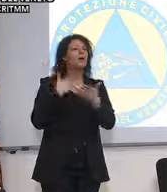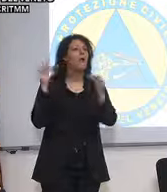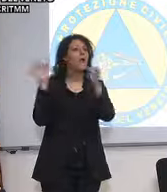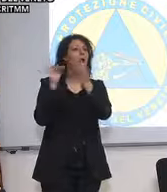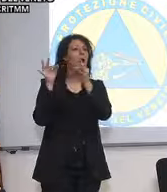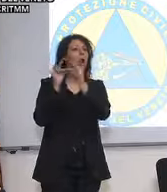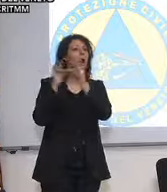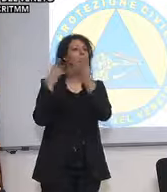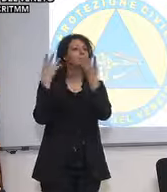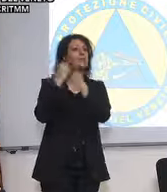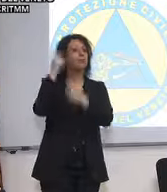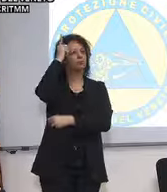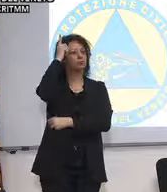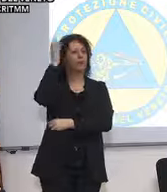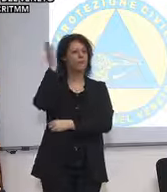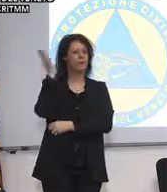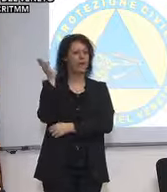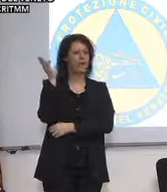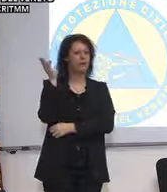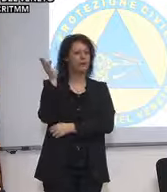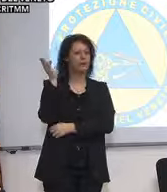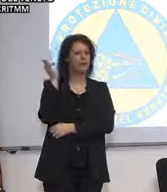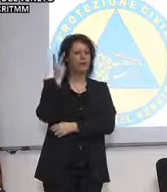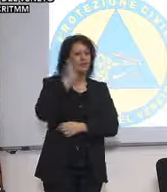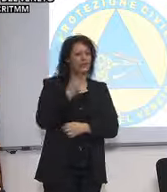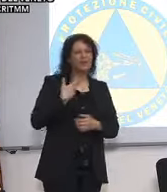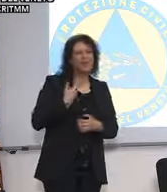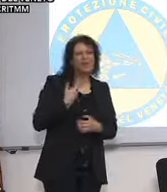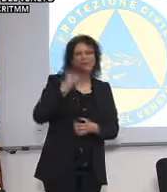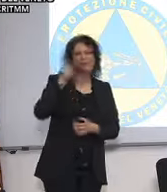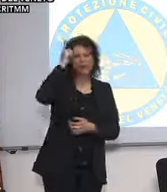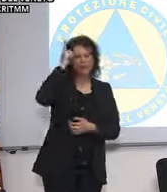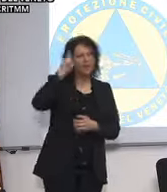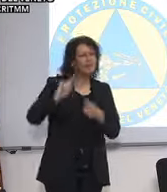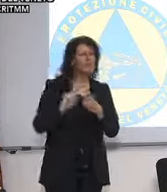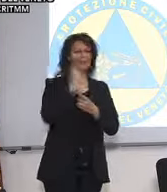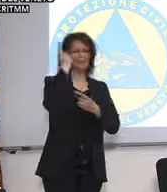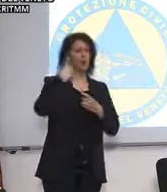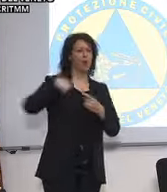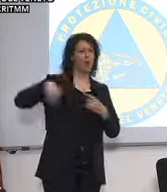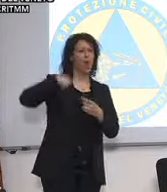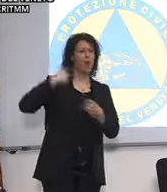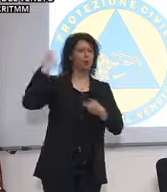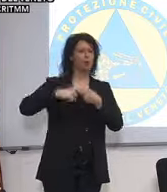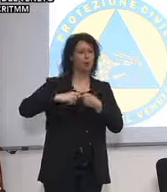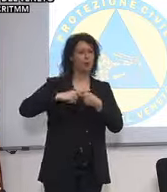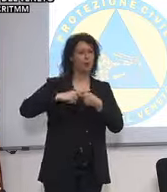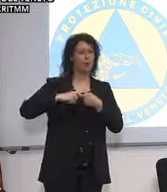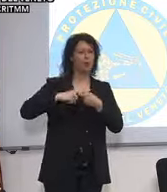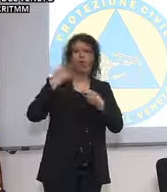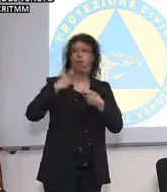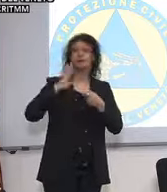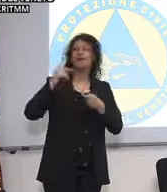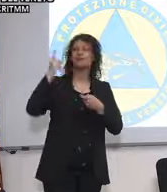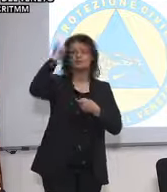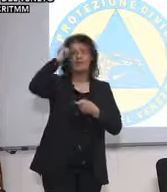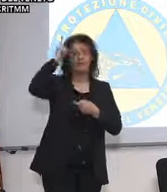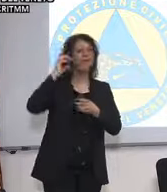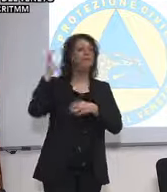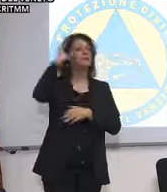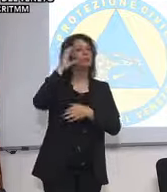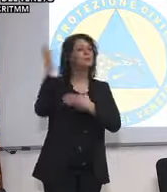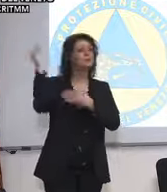vacanze con la Germania che è il nostro primo cliente, cioè in assoluto, cioè, son dei familiari per noi